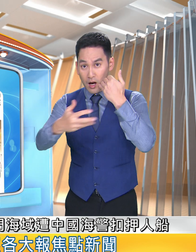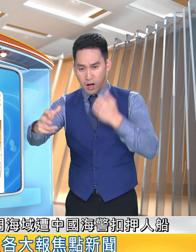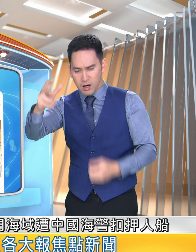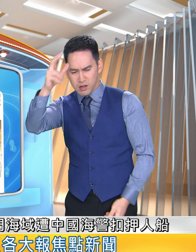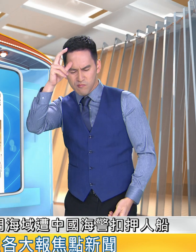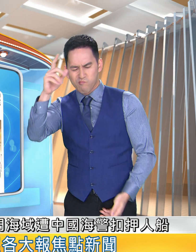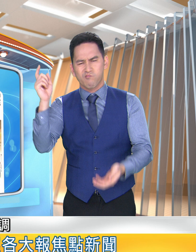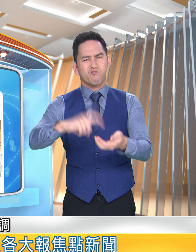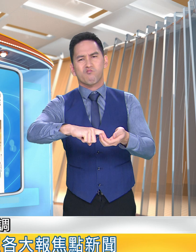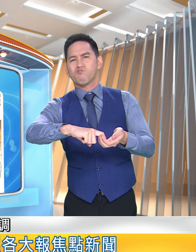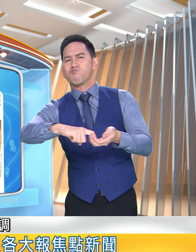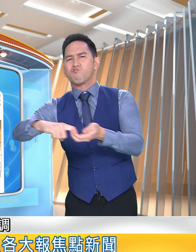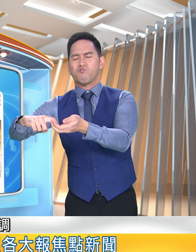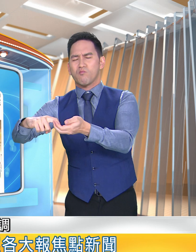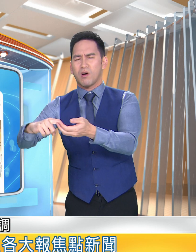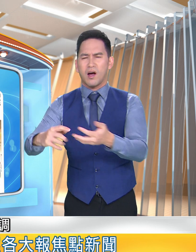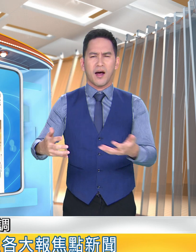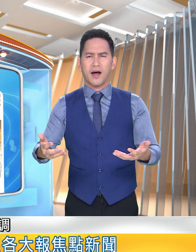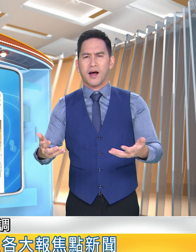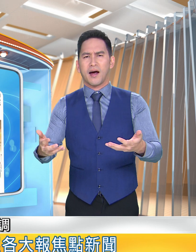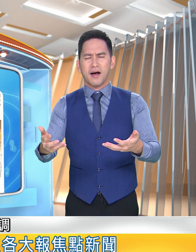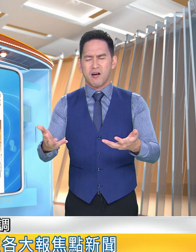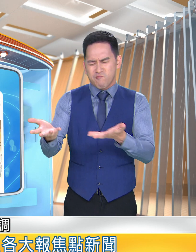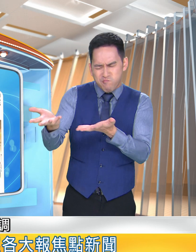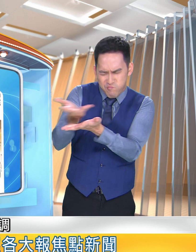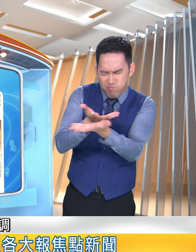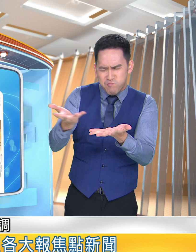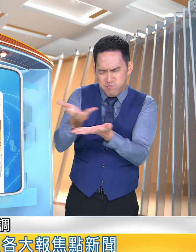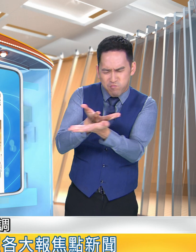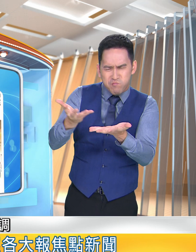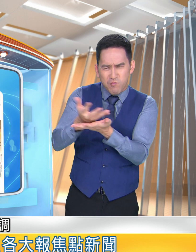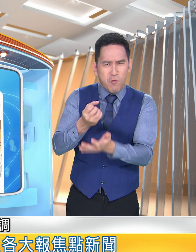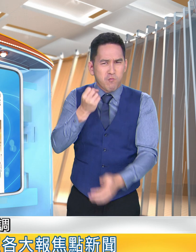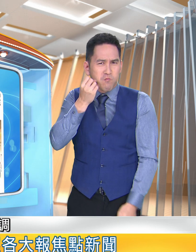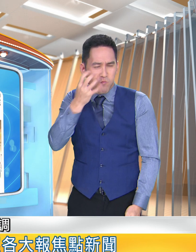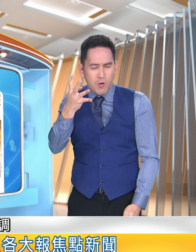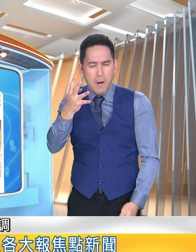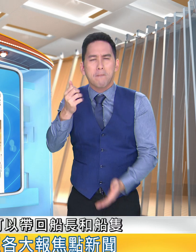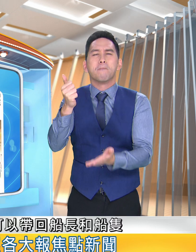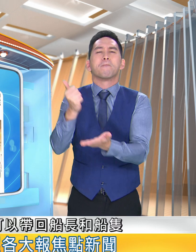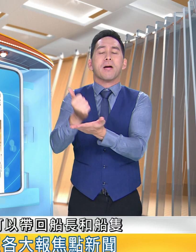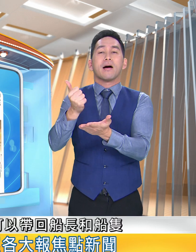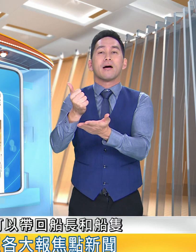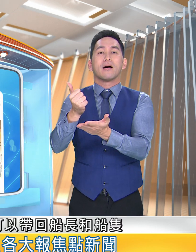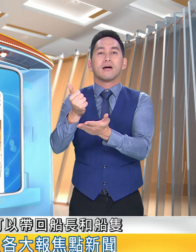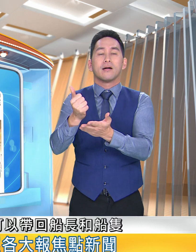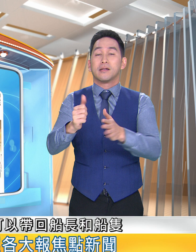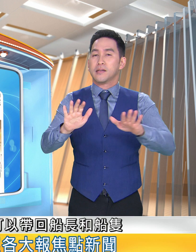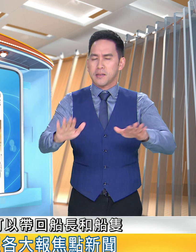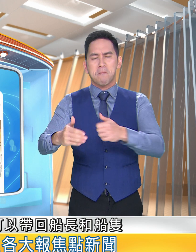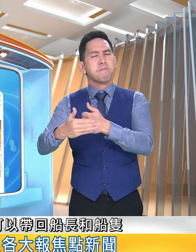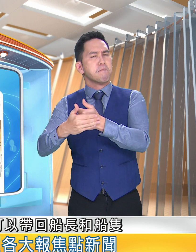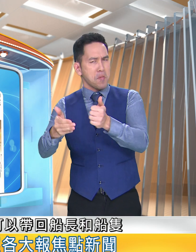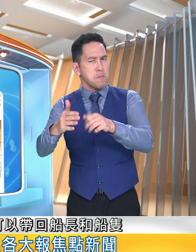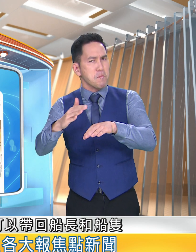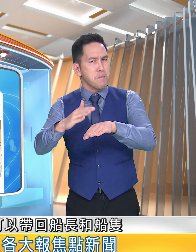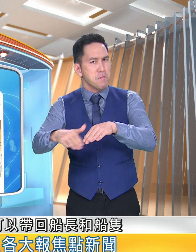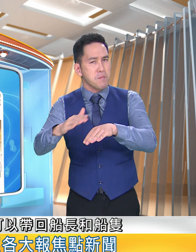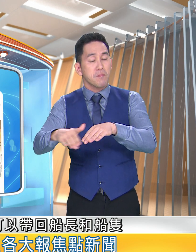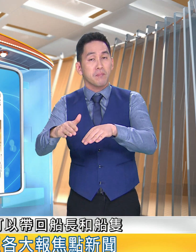而经过了4个月的协调，今天有望获释，可以带回船长和